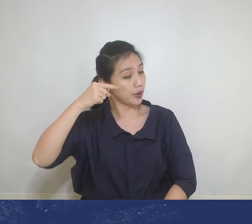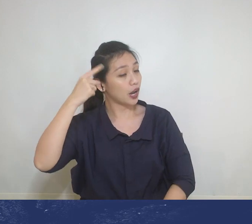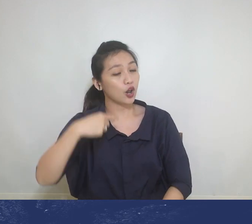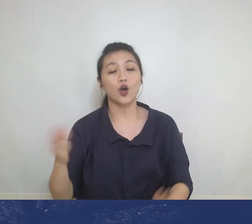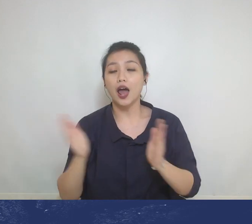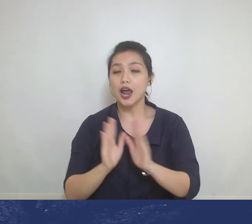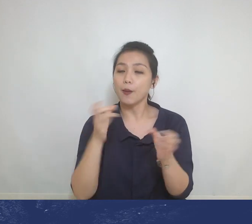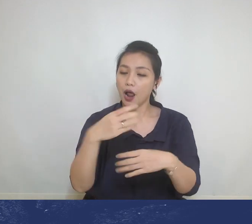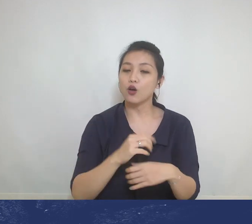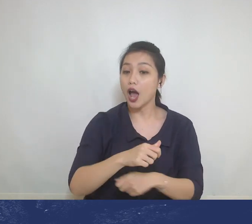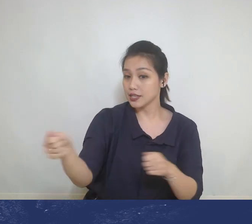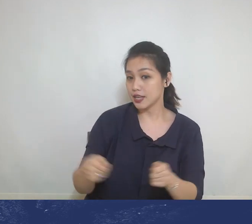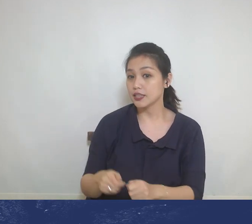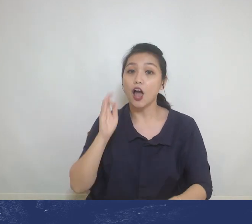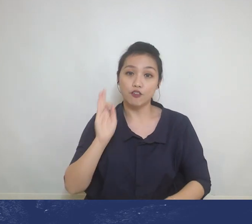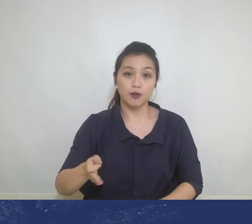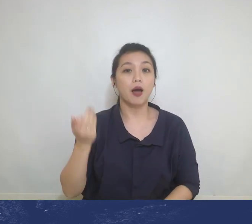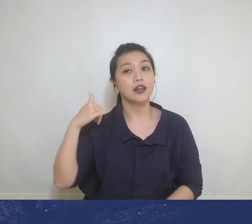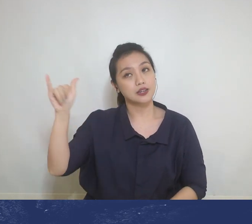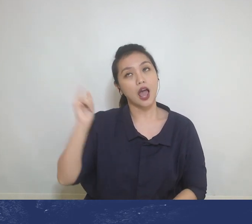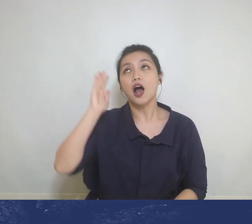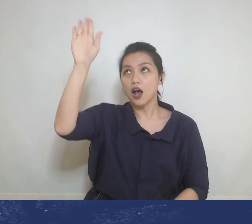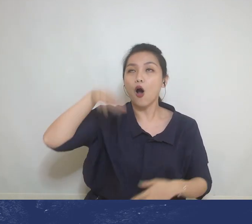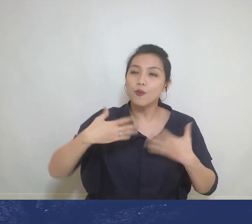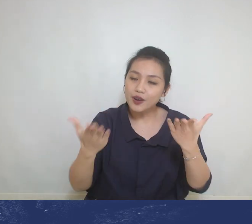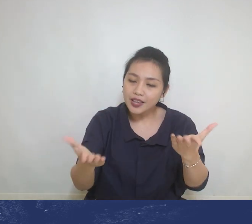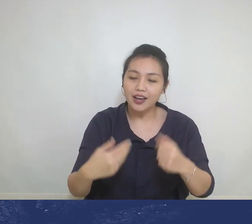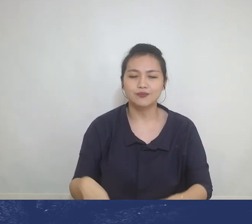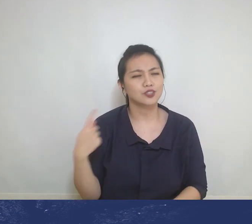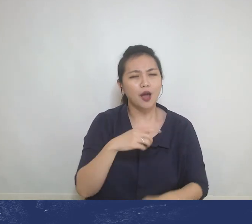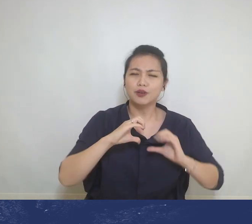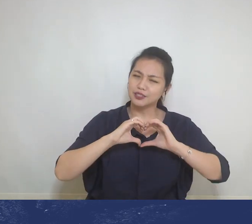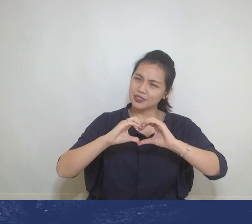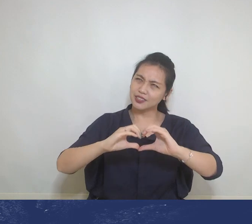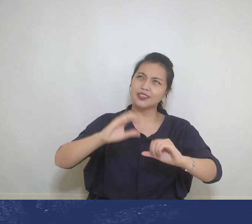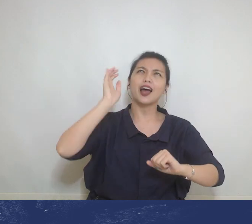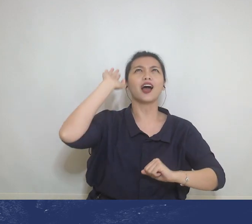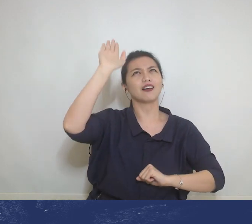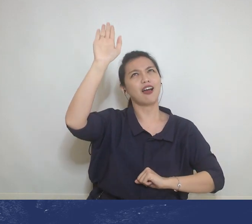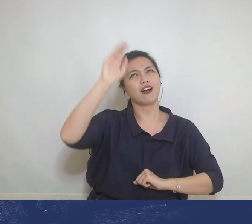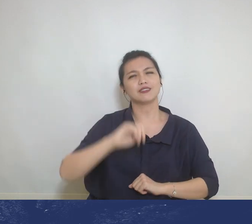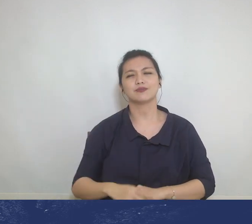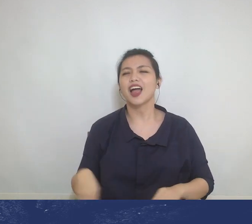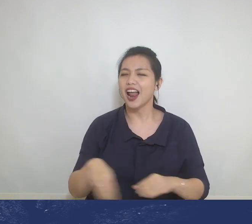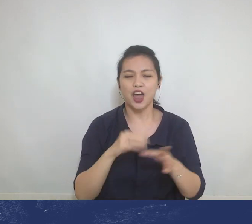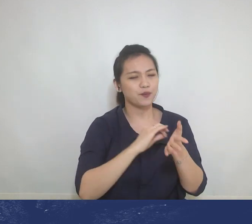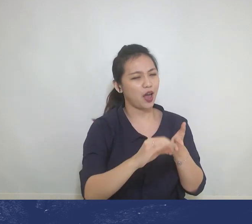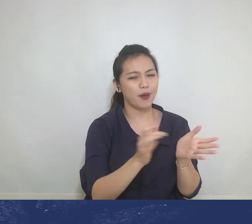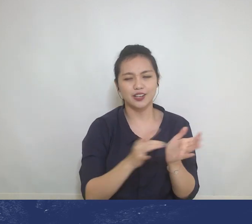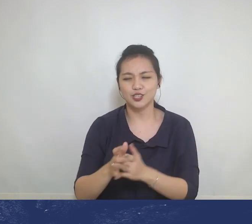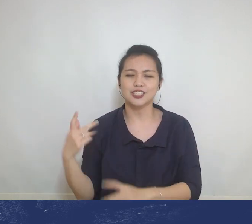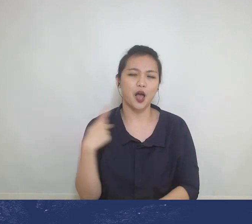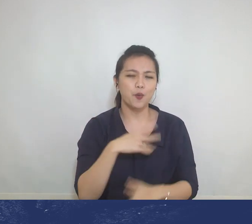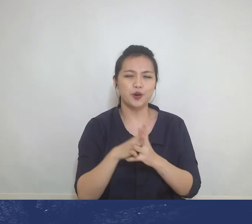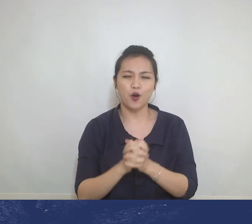kami renungkan dan kami melakukan setiap firman yang Kau sampaikan pada kami. Terima kasih Tuhan Yesus, kami cinta pada-Mu, kami cinta pada firman-Mu. Di dalam nama Tuhan